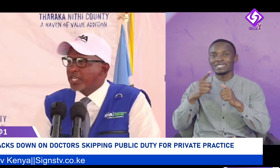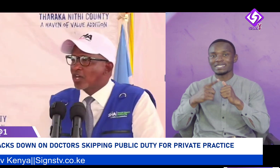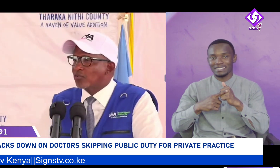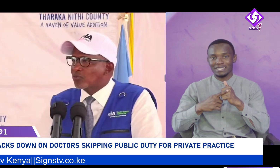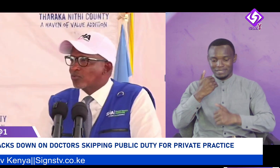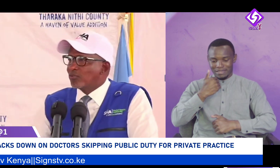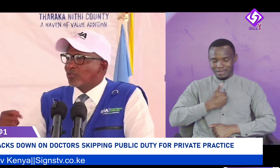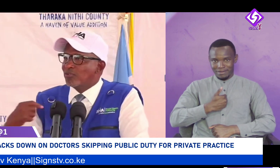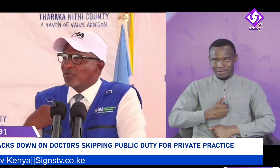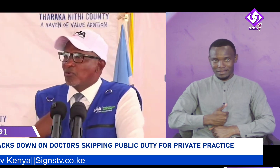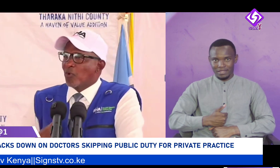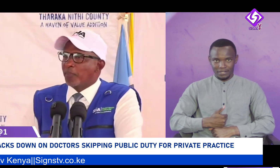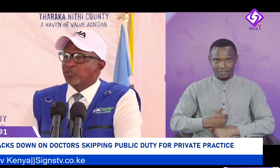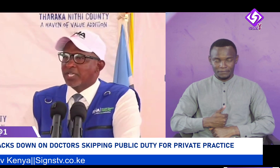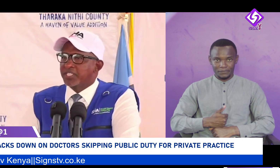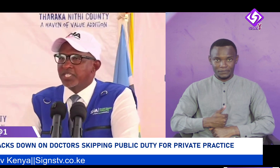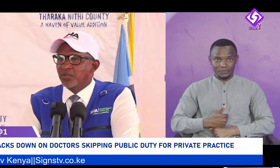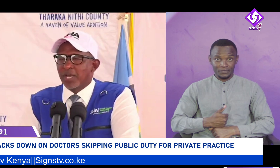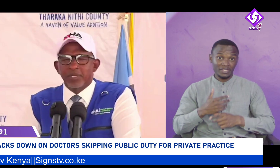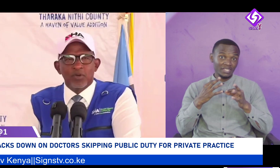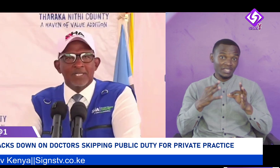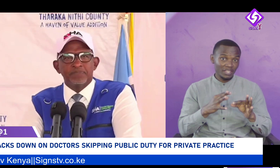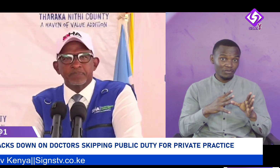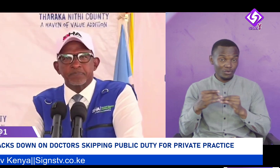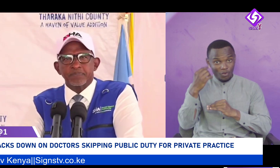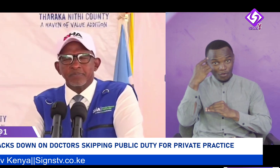Unaenda kwa upasuaji unaambiwa